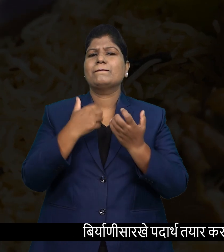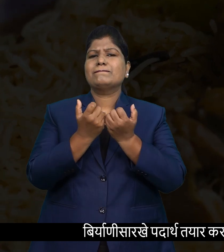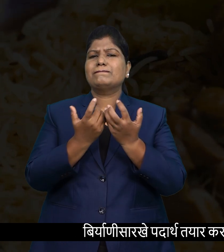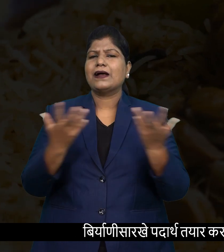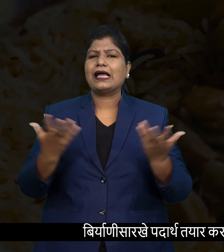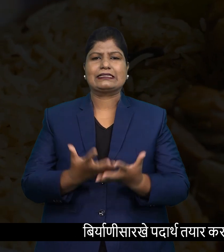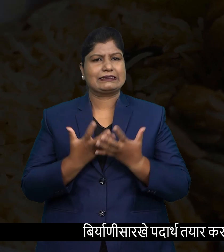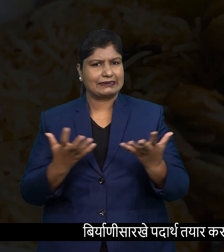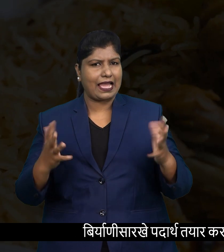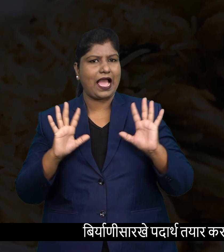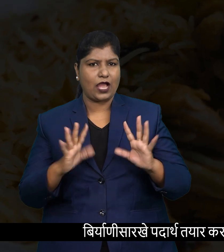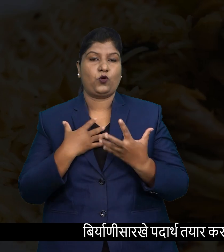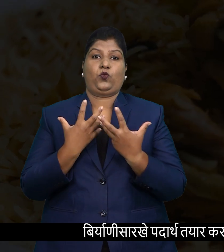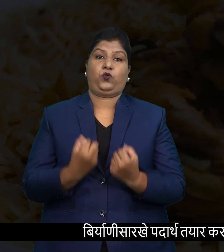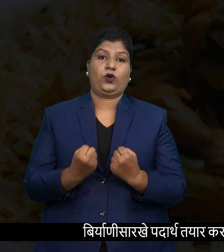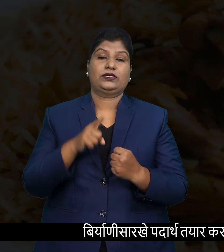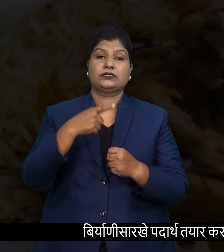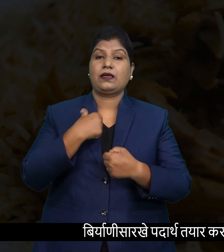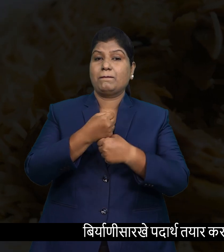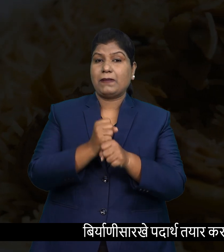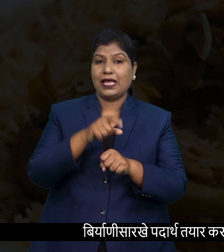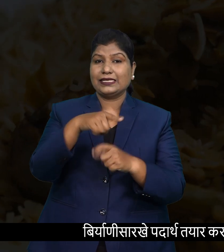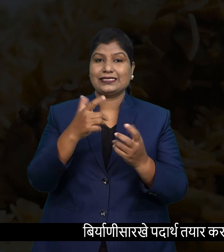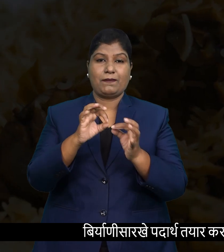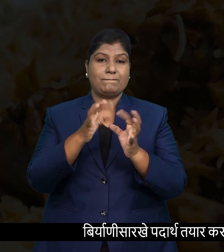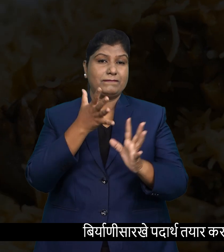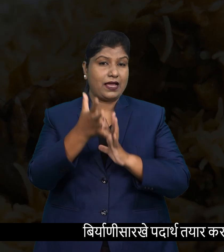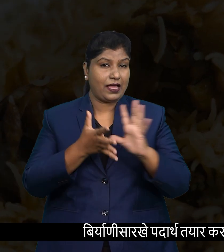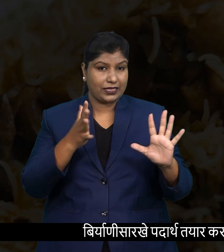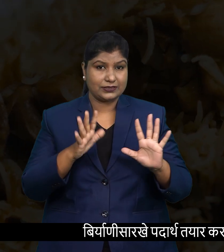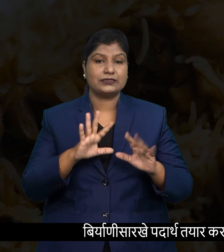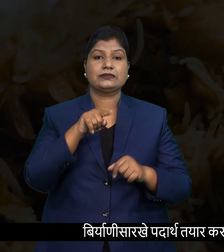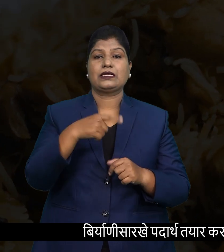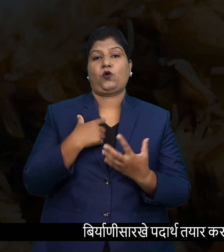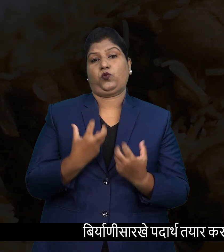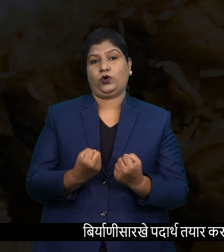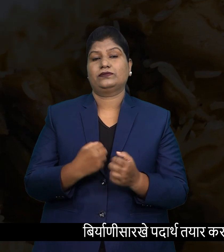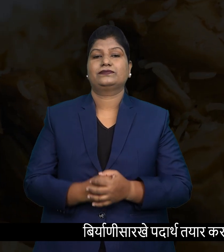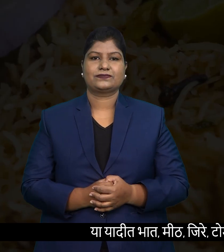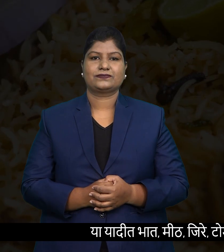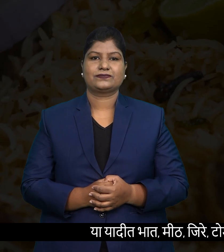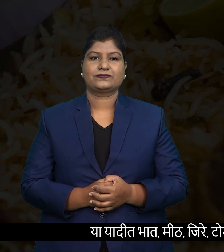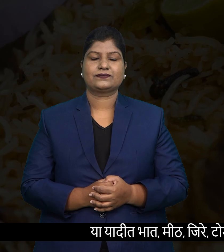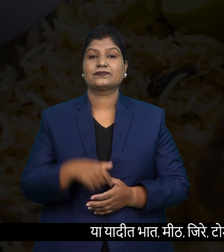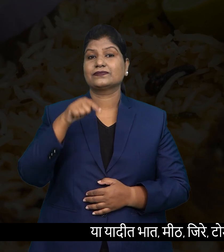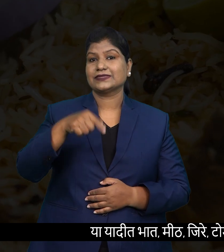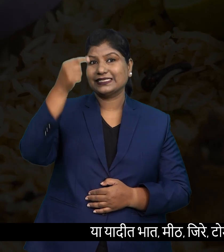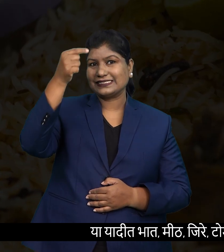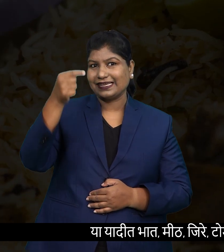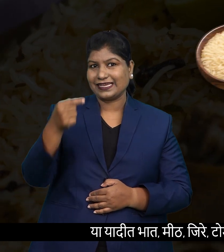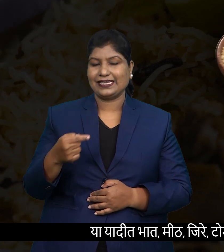बिर्याणीसारखे पदार्थ तयार करण्यासाठी अनेक गोष्टींची आवश्यकता असते. या